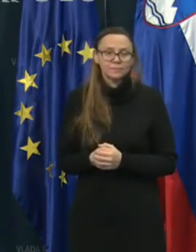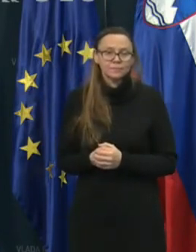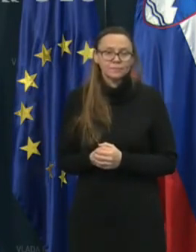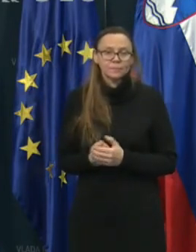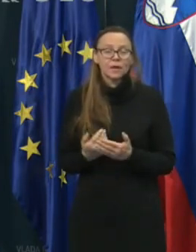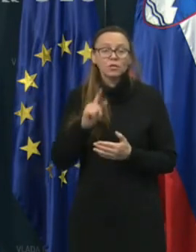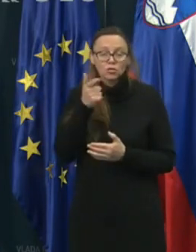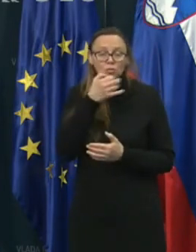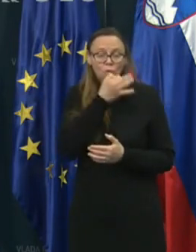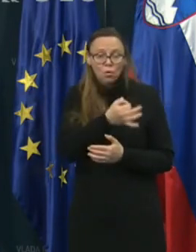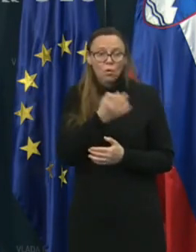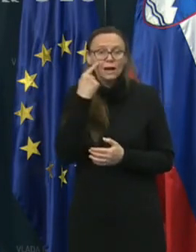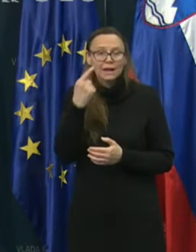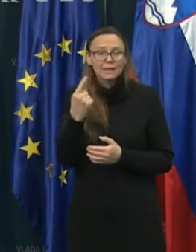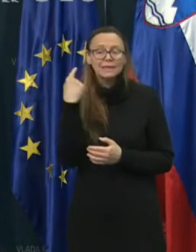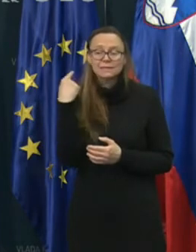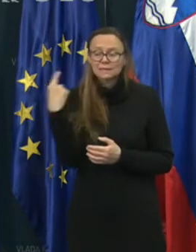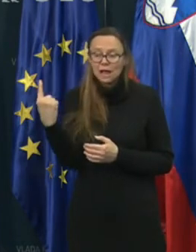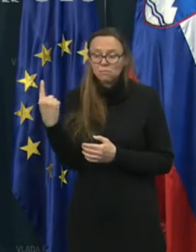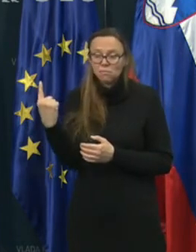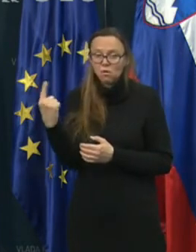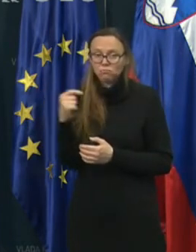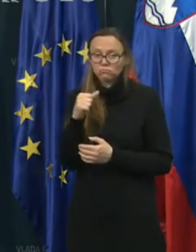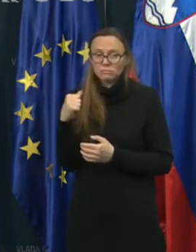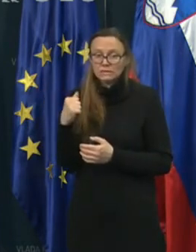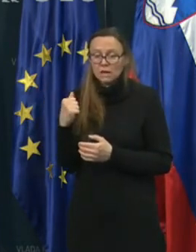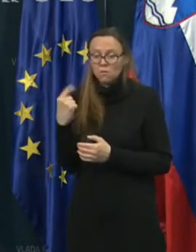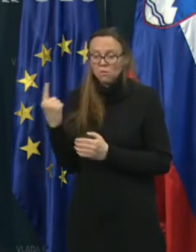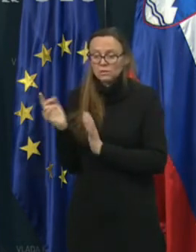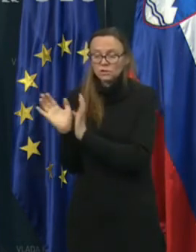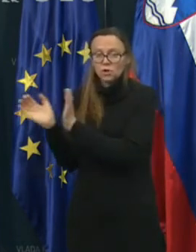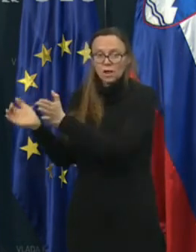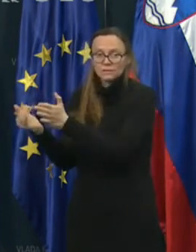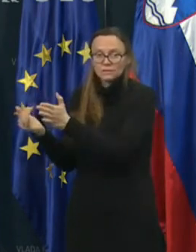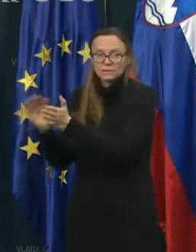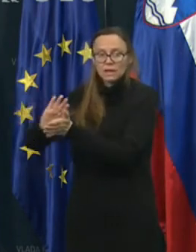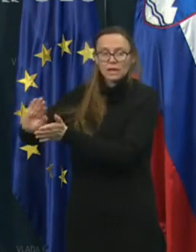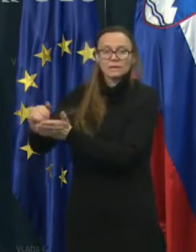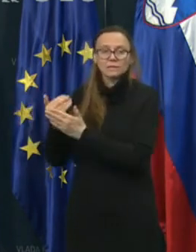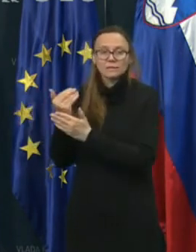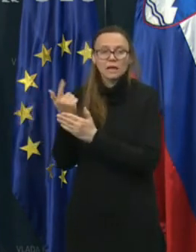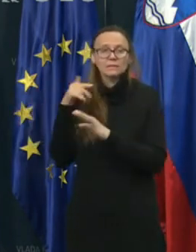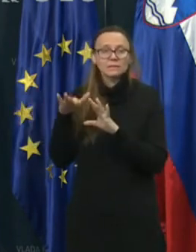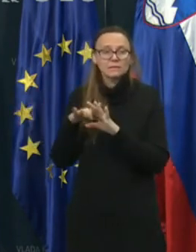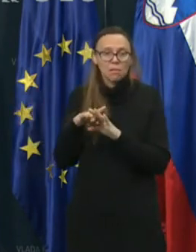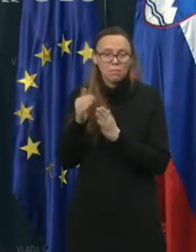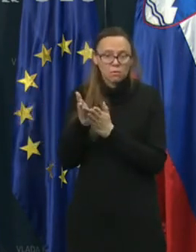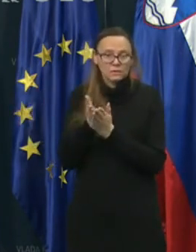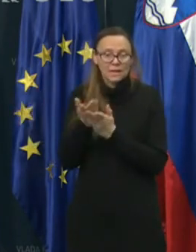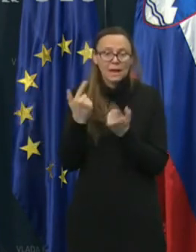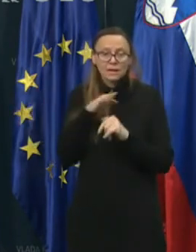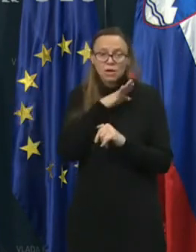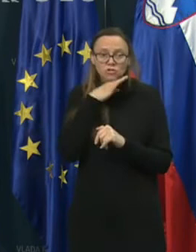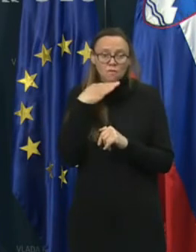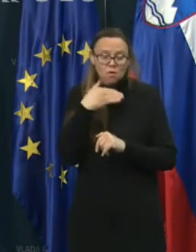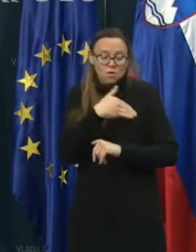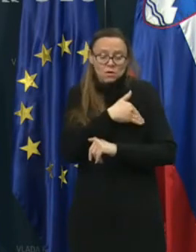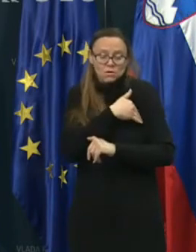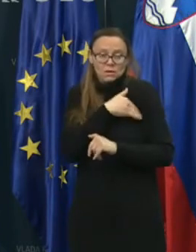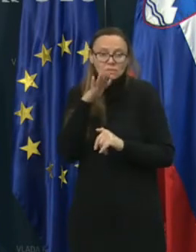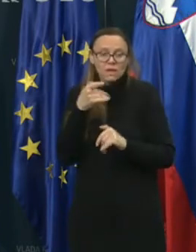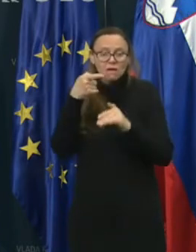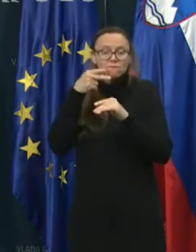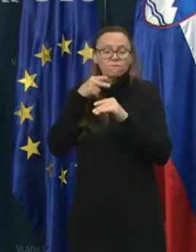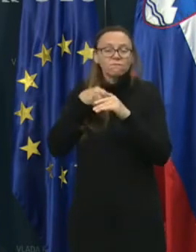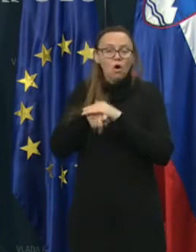Na drugo vprašanje glede samoizolacije za zaposlene oziroma ali je dovolj merjenje temperature na vhodu v dom,